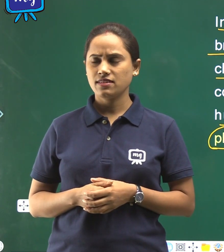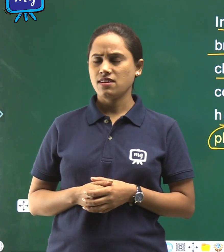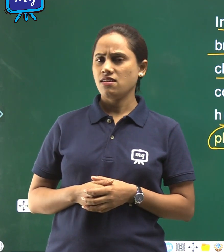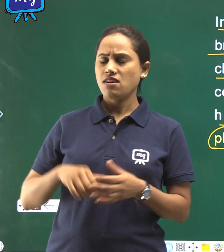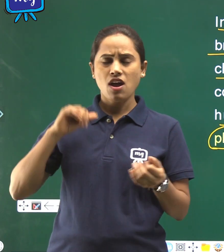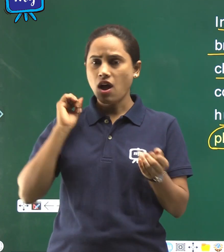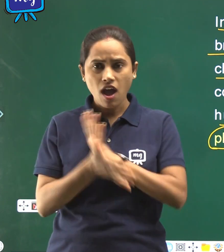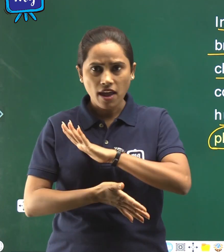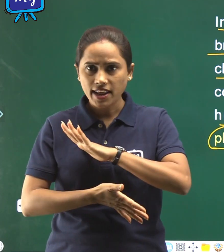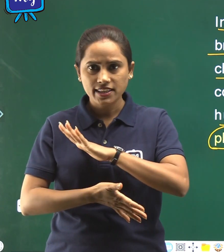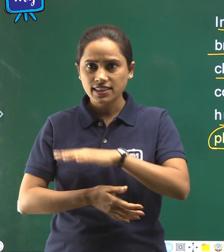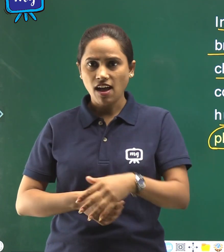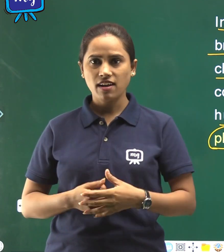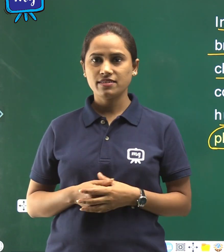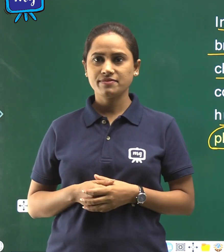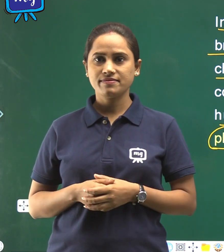अनैतिकता.